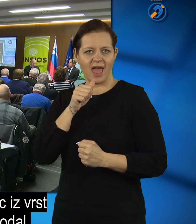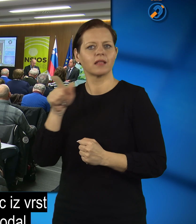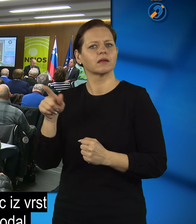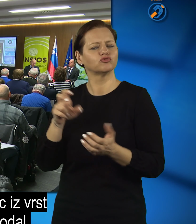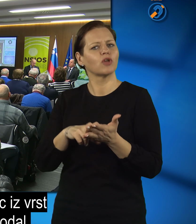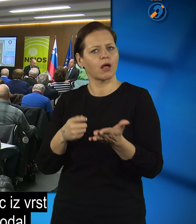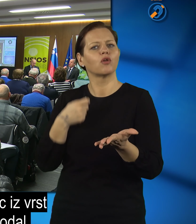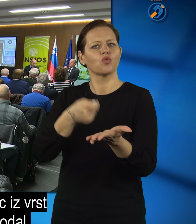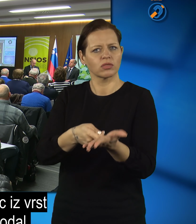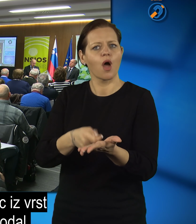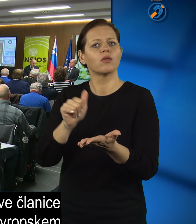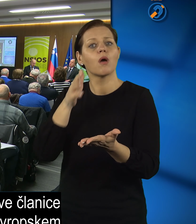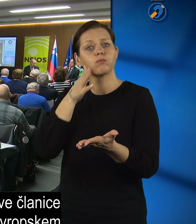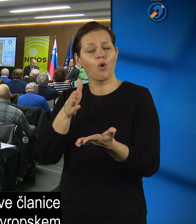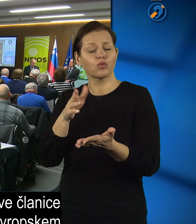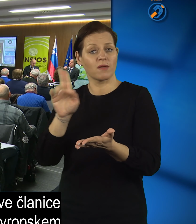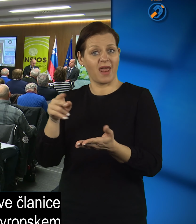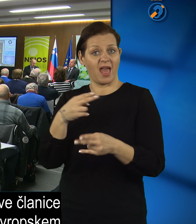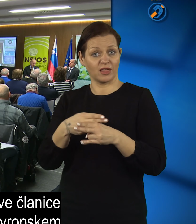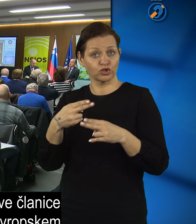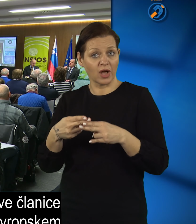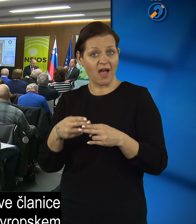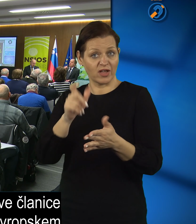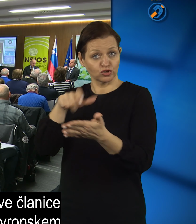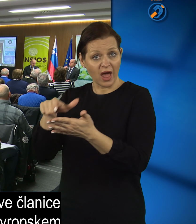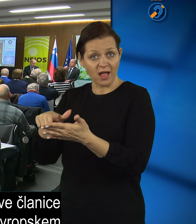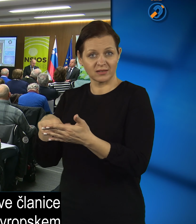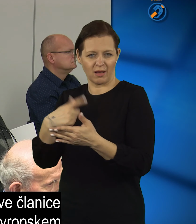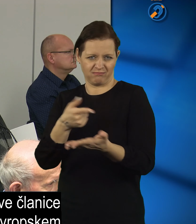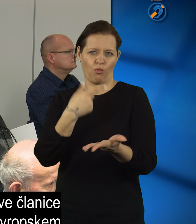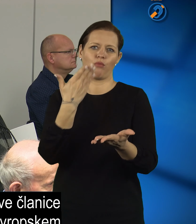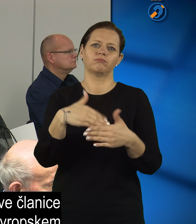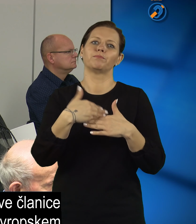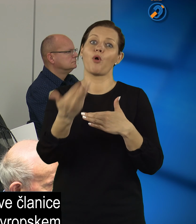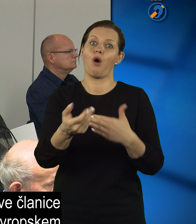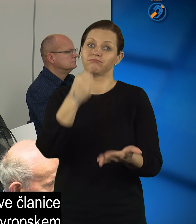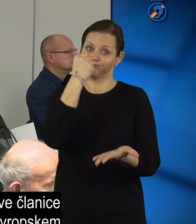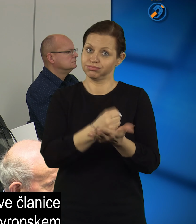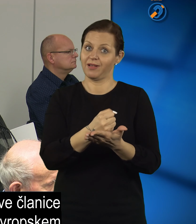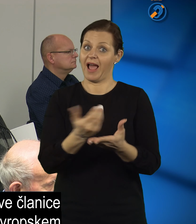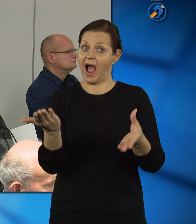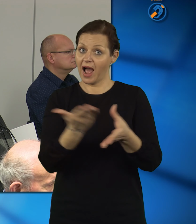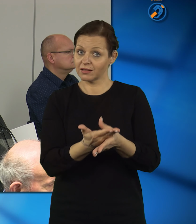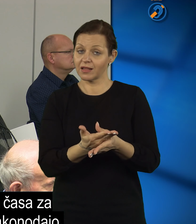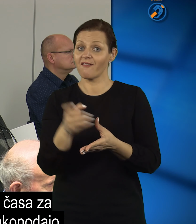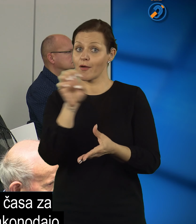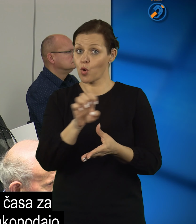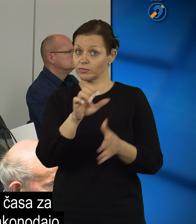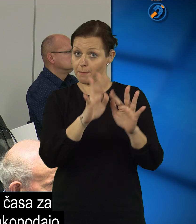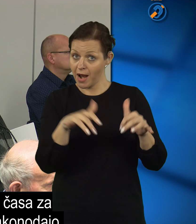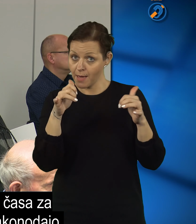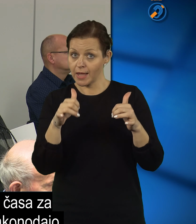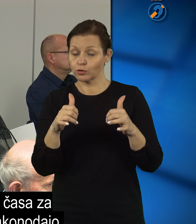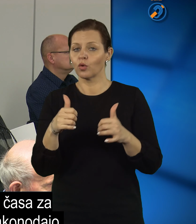je še dodal, da bodo imele države članice po potrditvi akta v Evropskem parlamentu 3 leta časa za